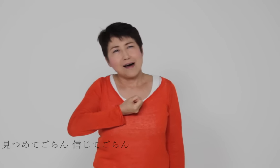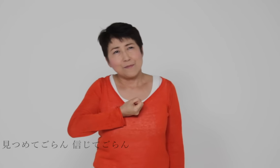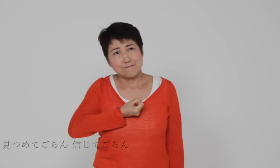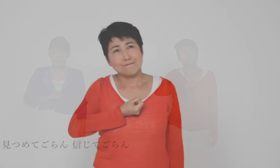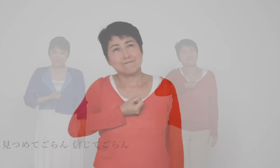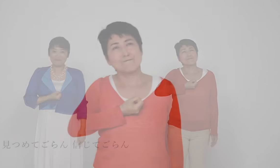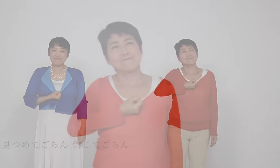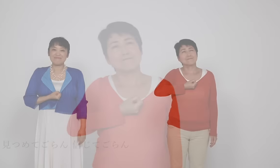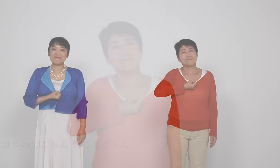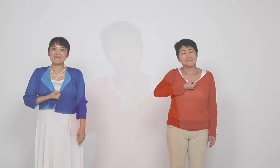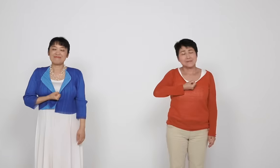ん。